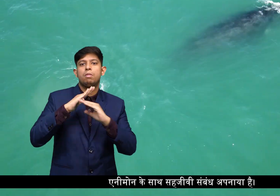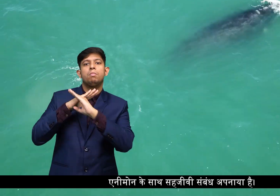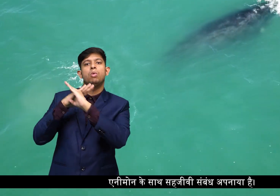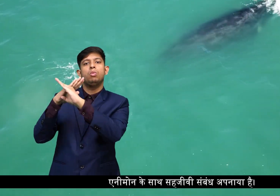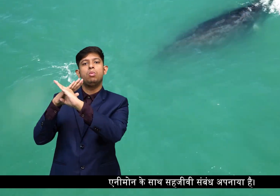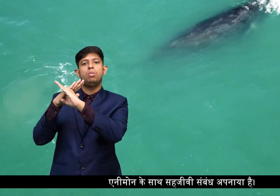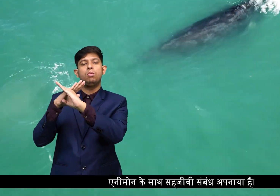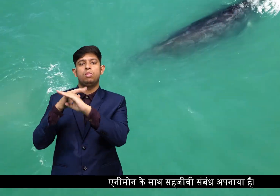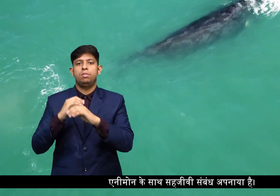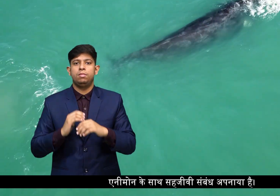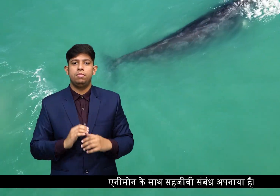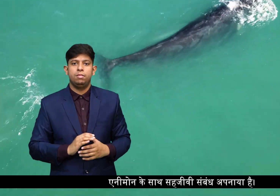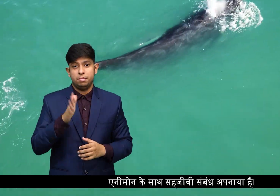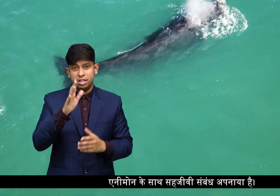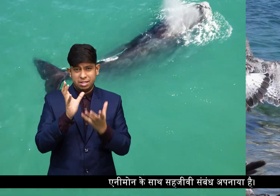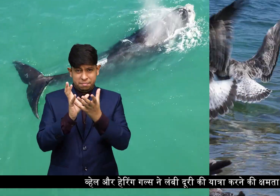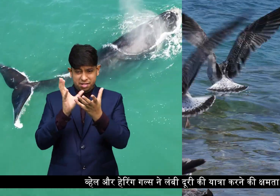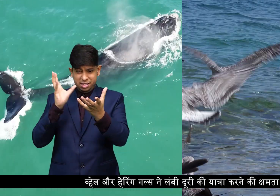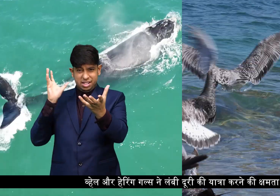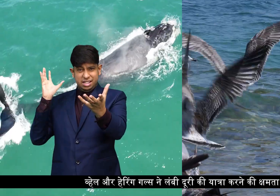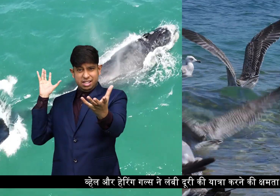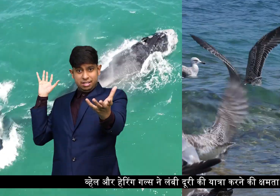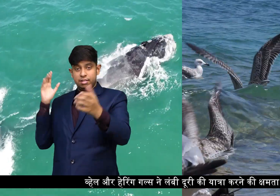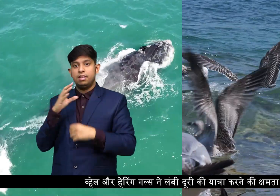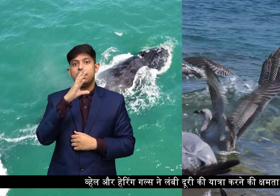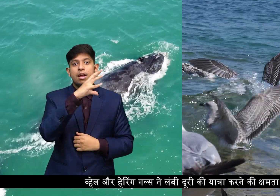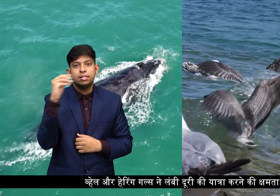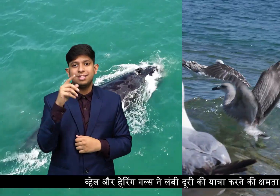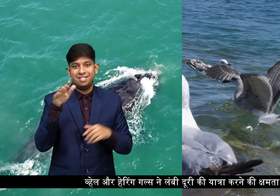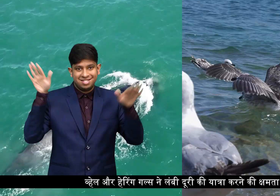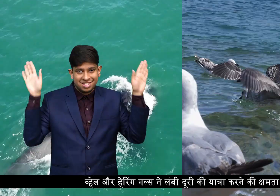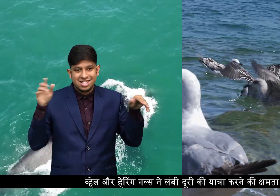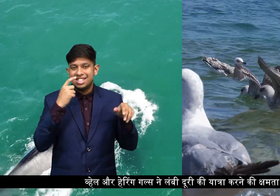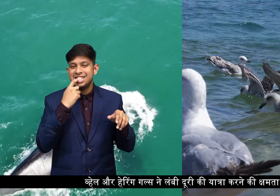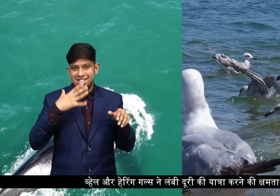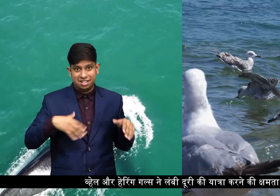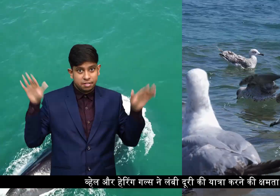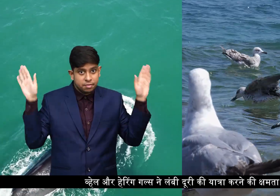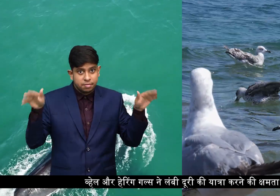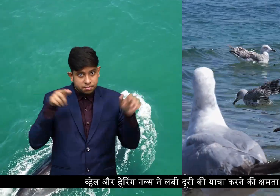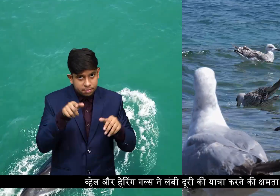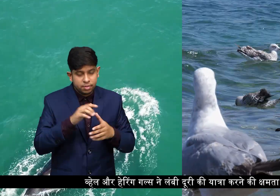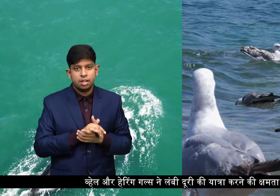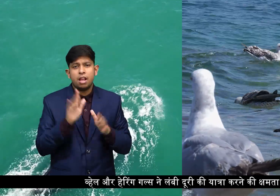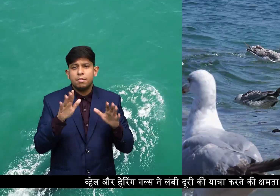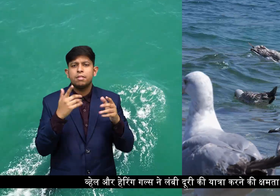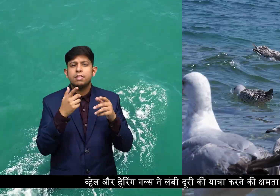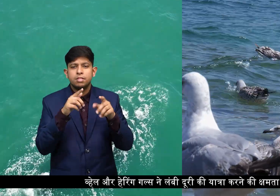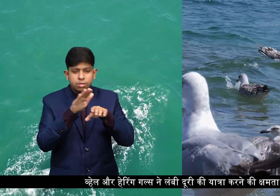संबंध अपनाया है। व्हेल और हेरिंग गल्स ने लंबी दूरी की यात्रा करने की